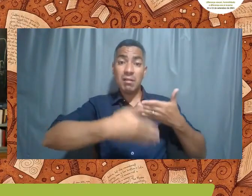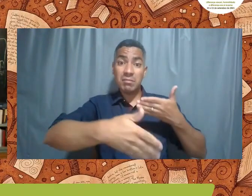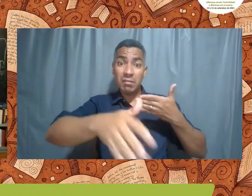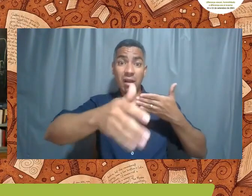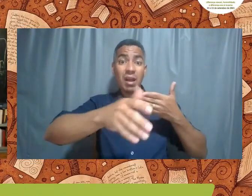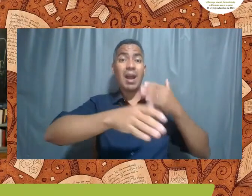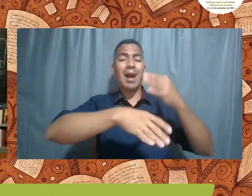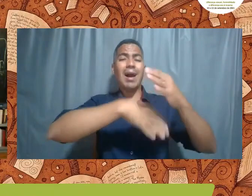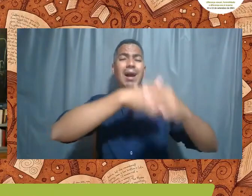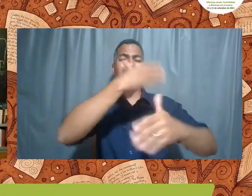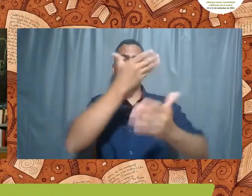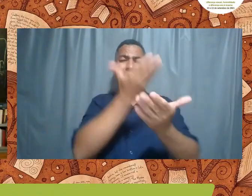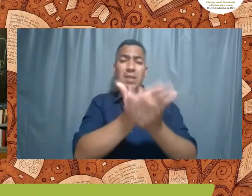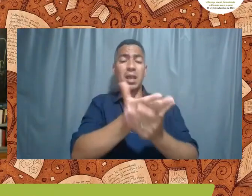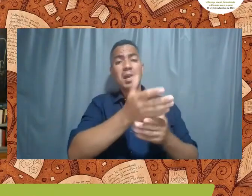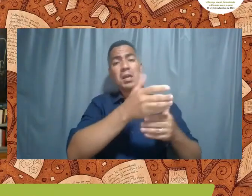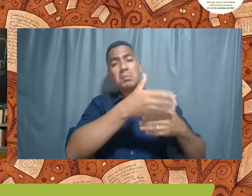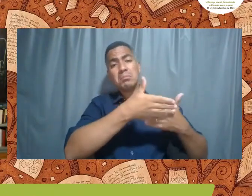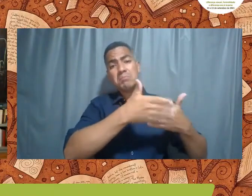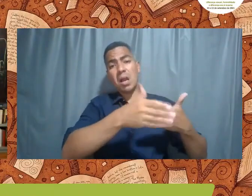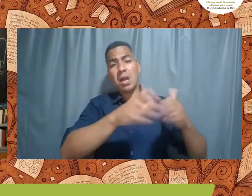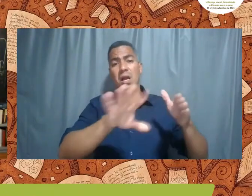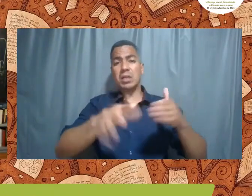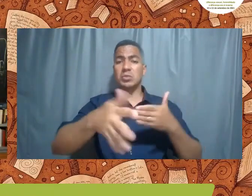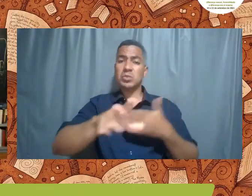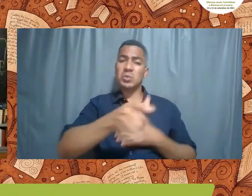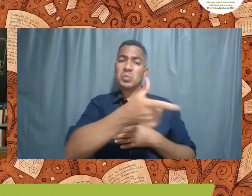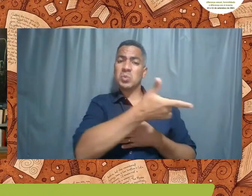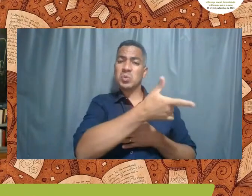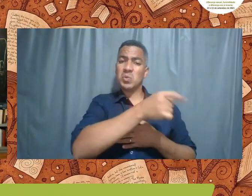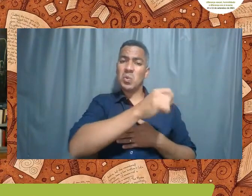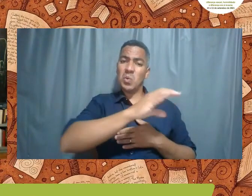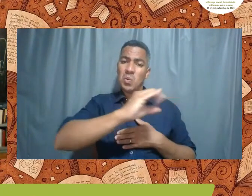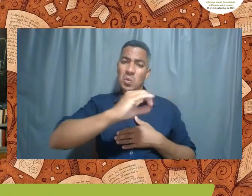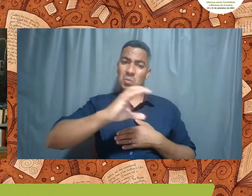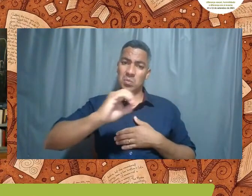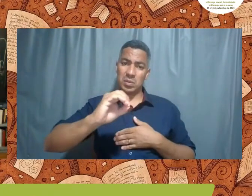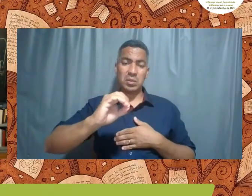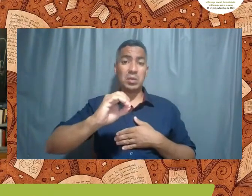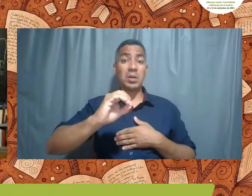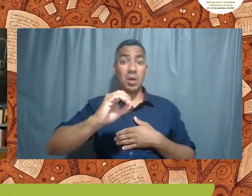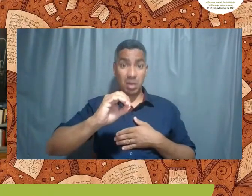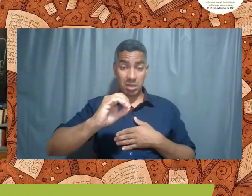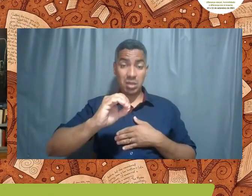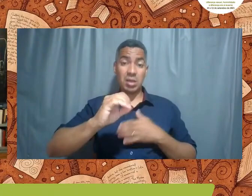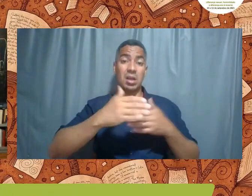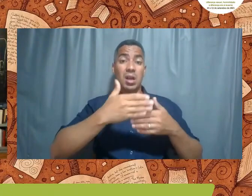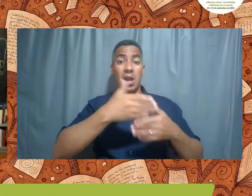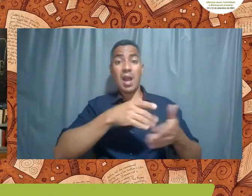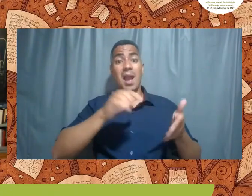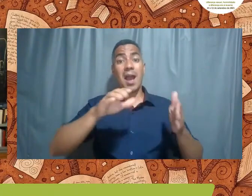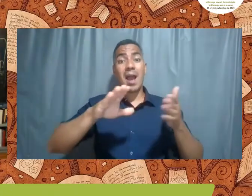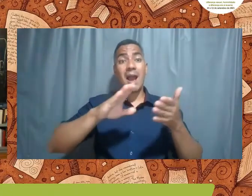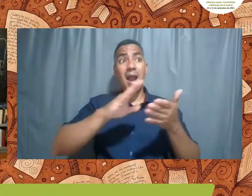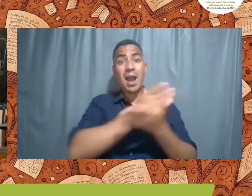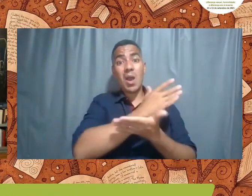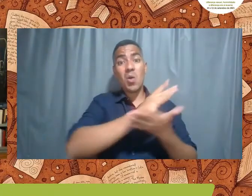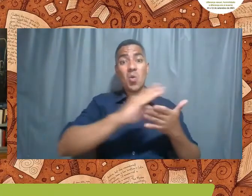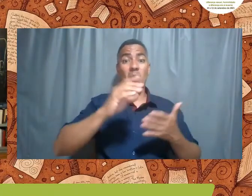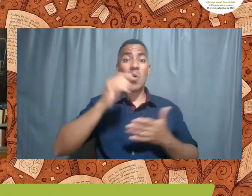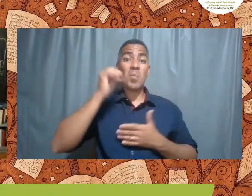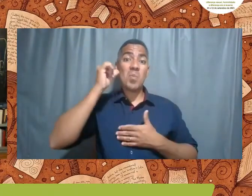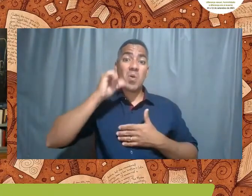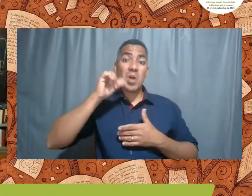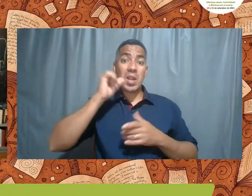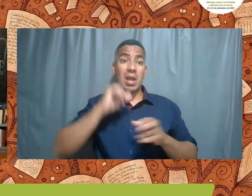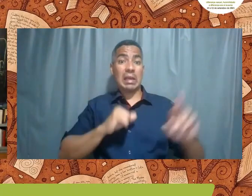XX, onde as mulheres ficaram reduzidas às condições de mãe, de esposa, né?